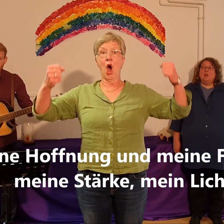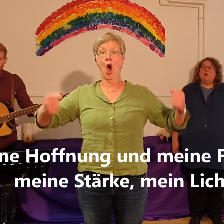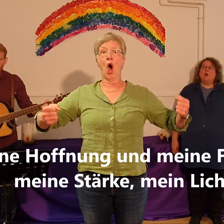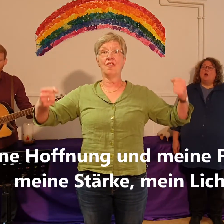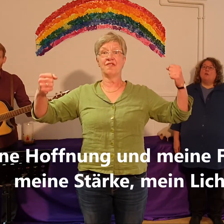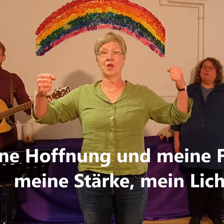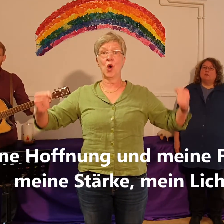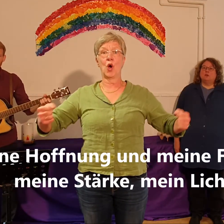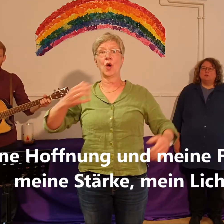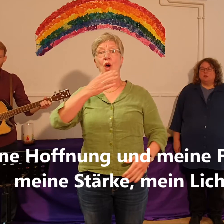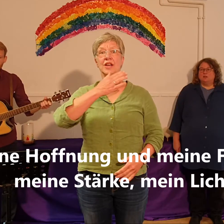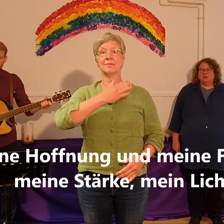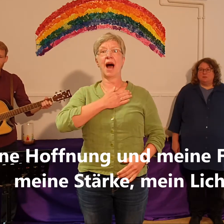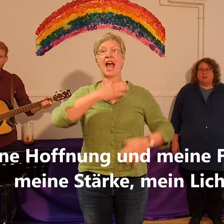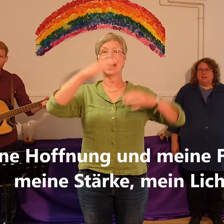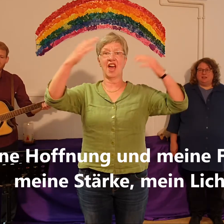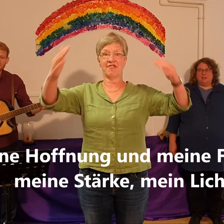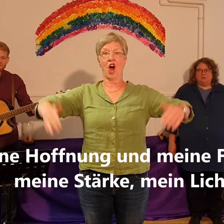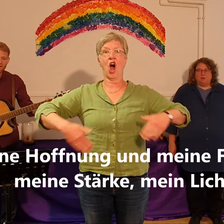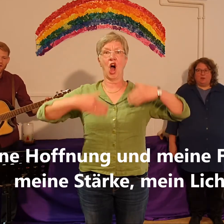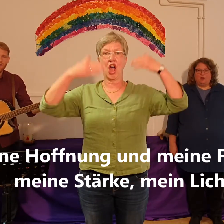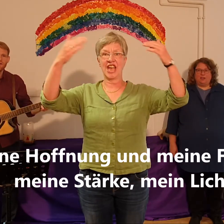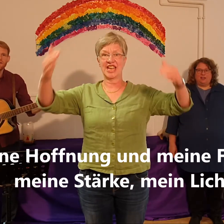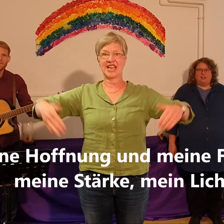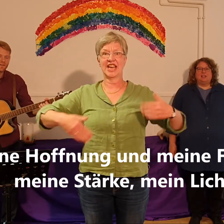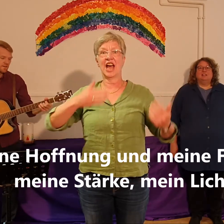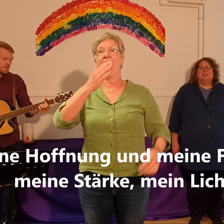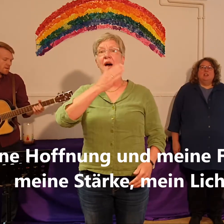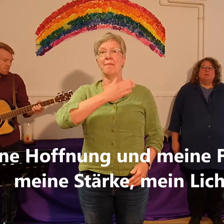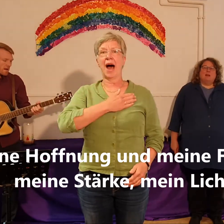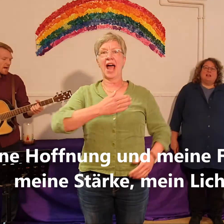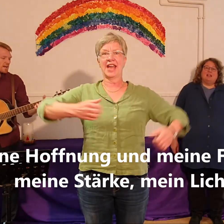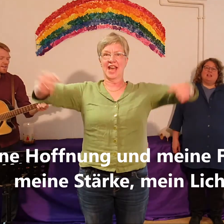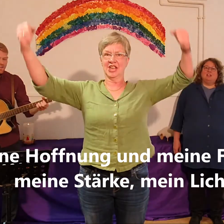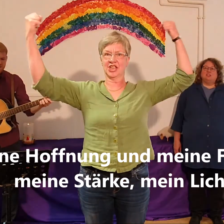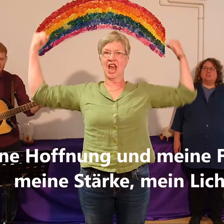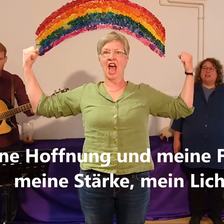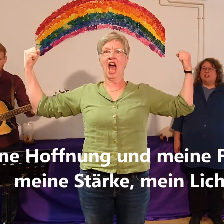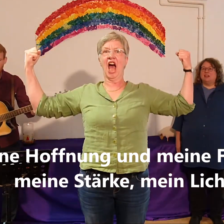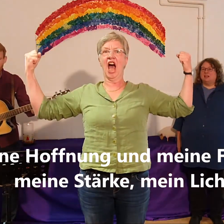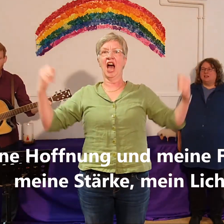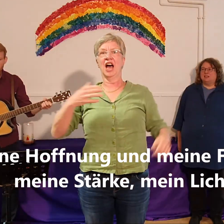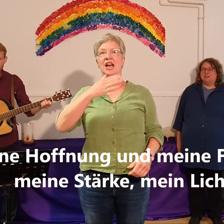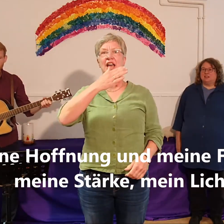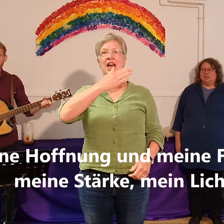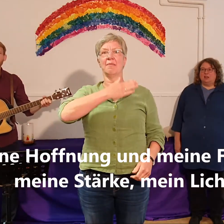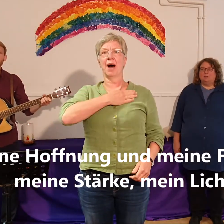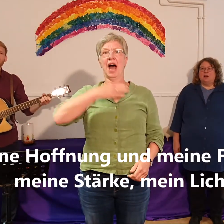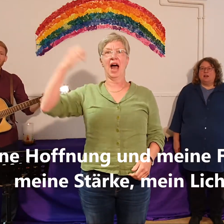Meine Hoffnung und meine Freude, meine Stärke.